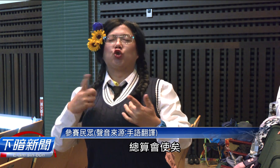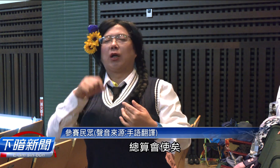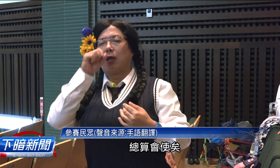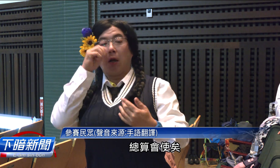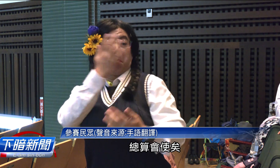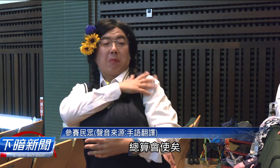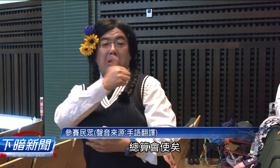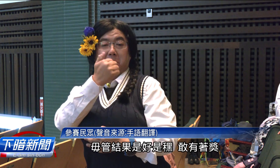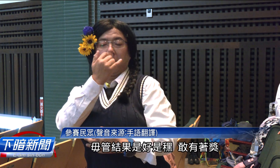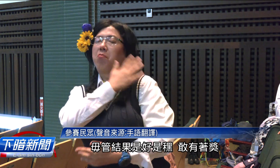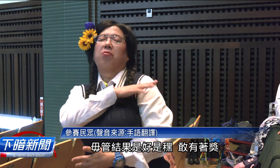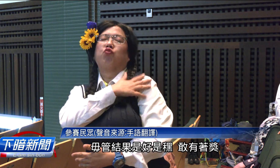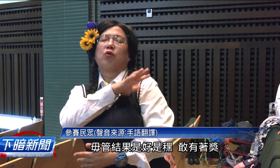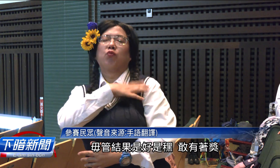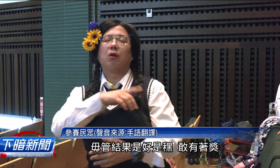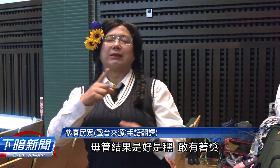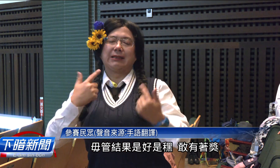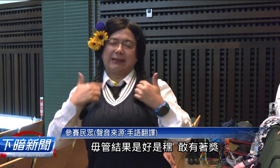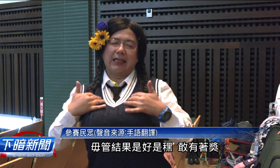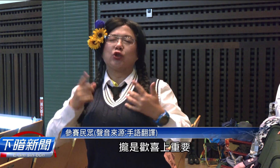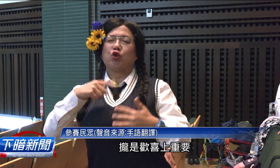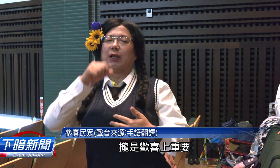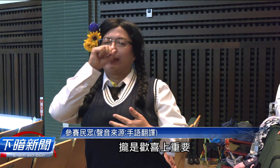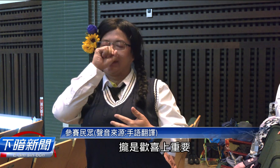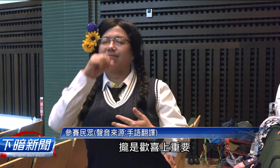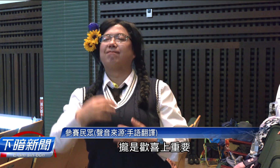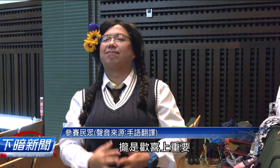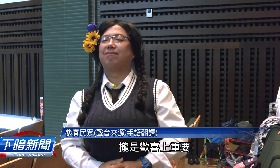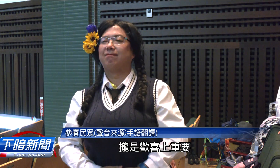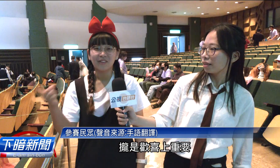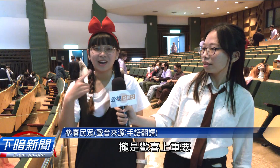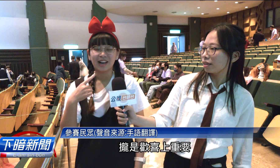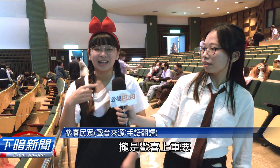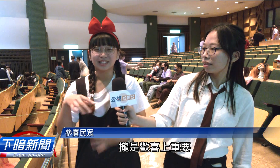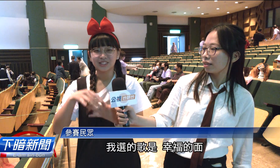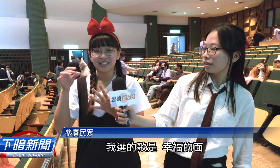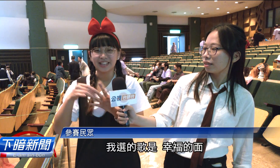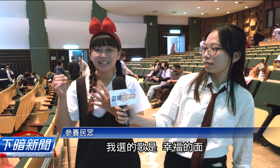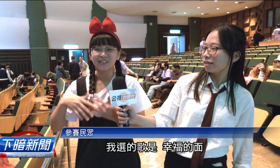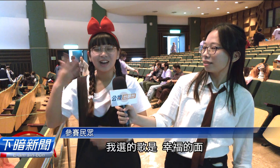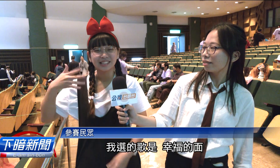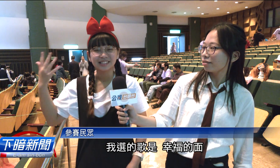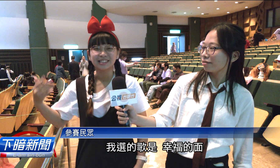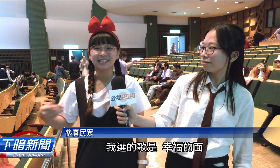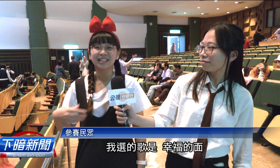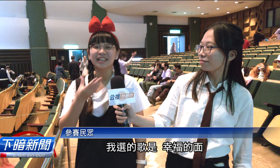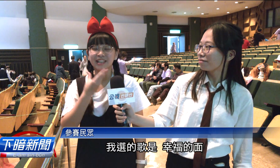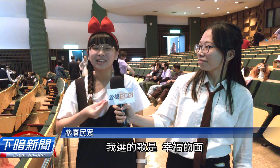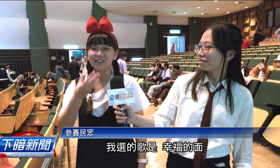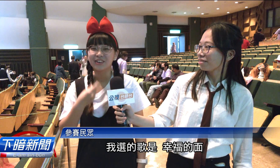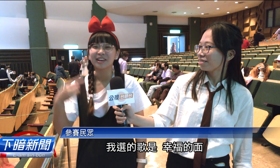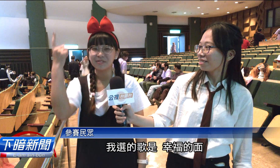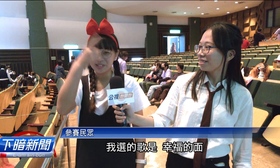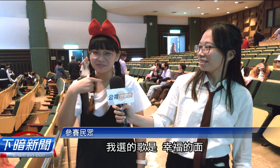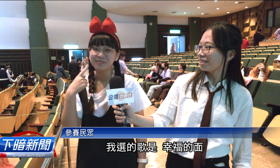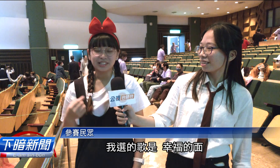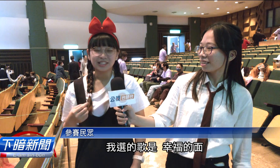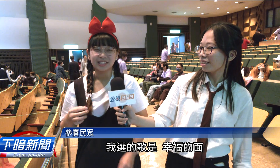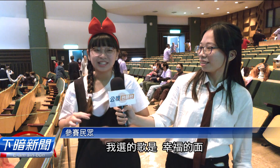不管好不好，有没有得奖，都是很开心最重要。 我选的歌是幸福的面，是